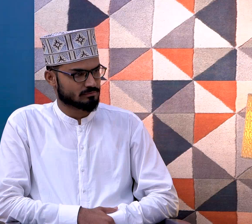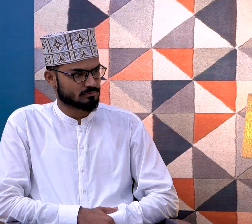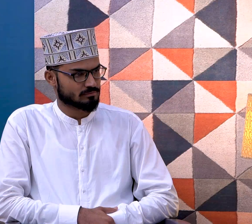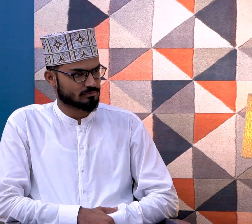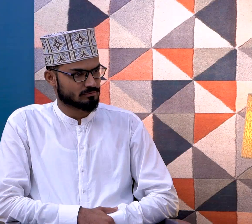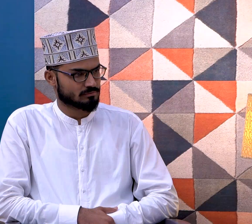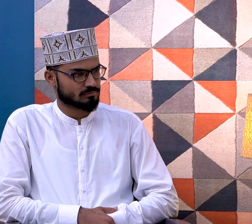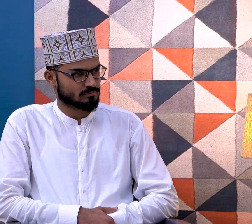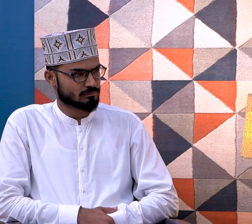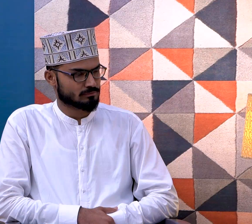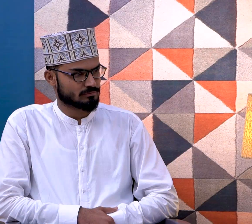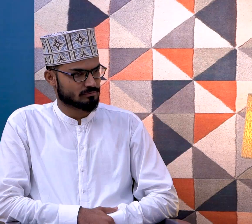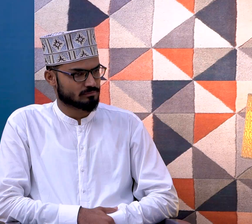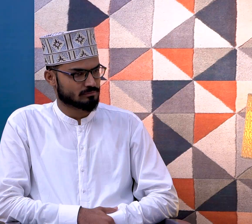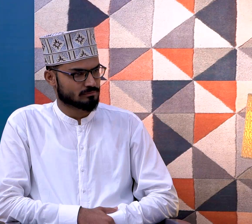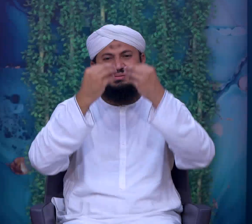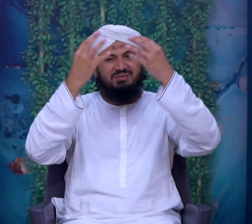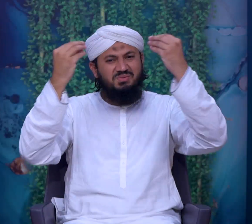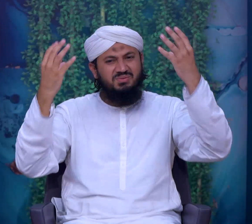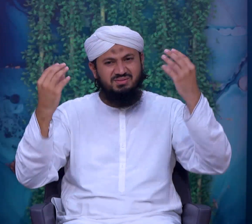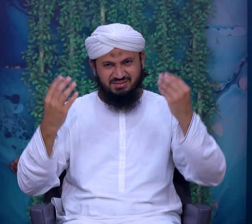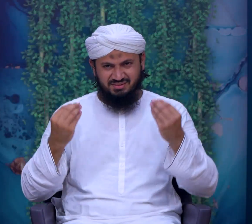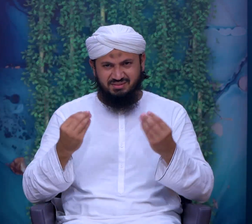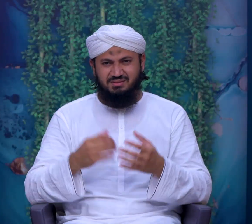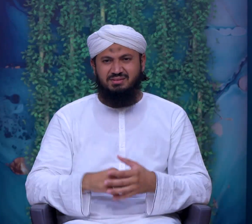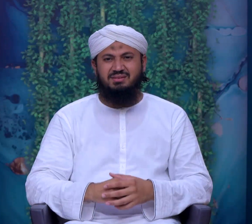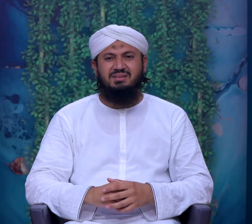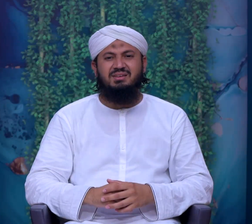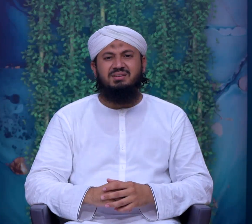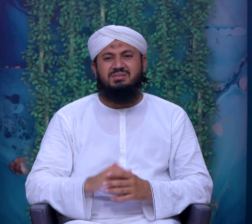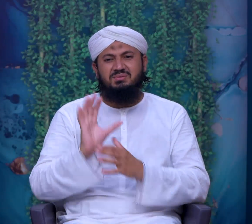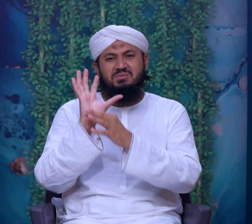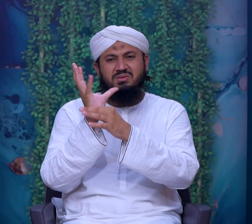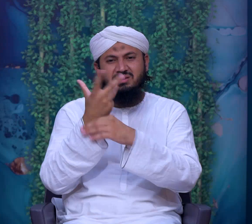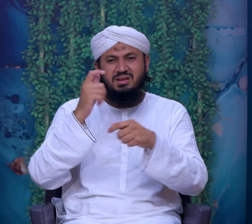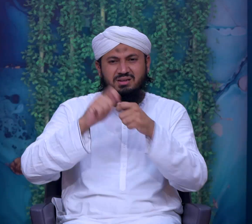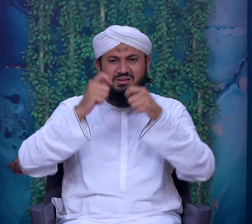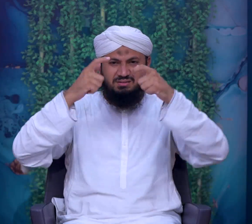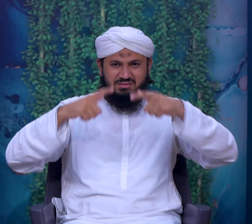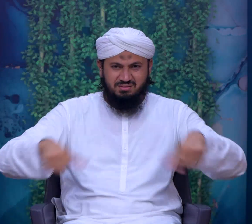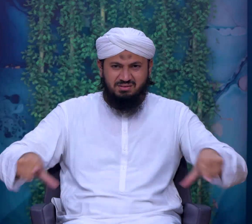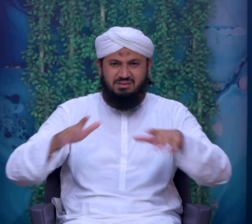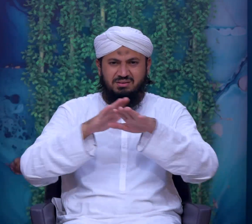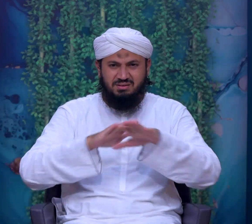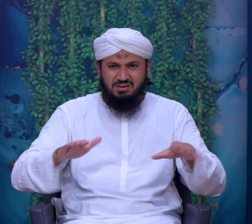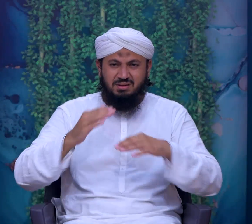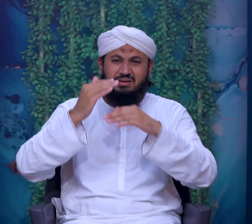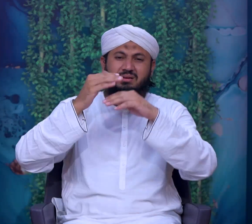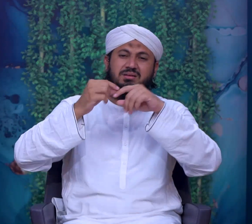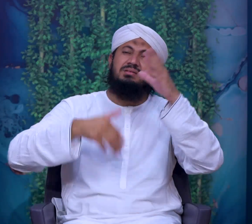الاحبار رضی اللہ عنہ سے مروی ہے، جب اللہ پاک نے موجودات کو پیدا فرمانے کا ارادہ کیا اور زمین کو بچھایا اور آسمانوں کو